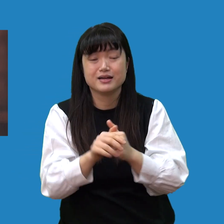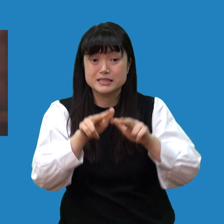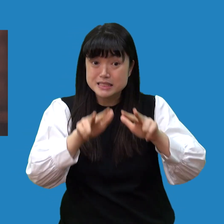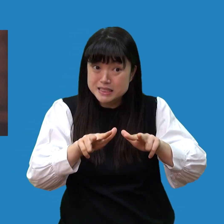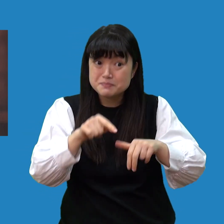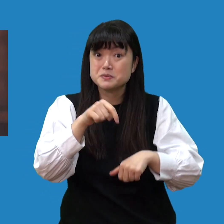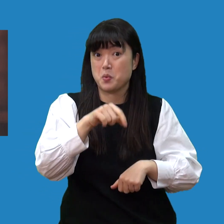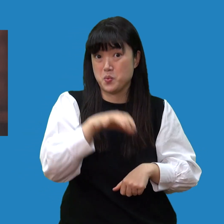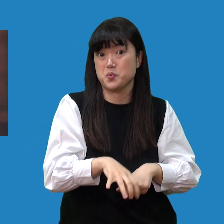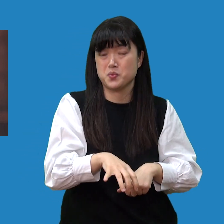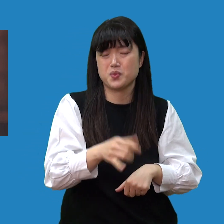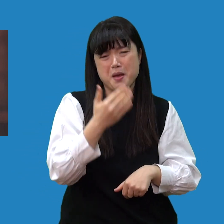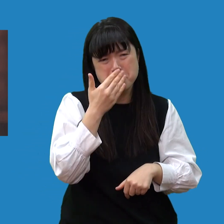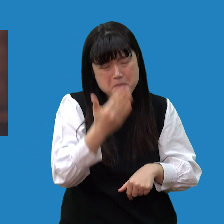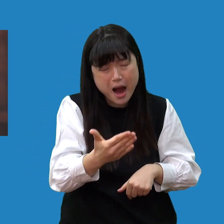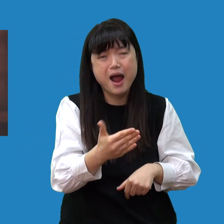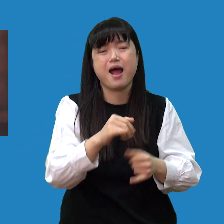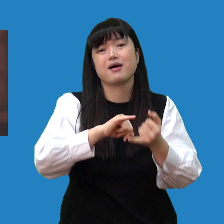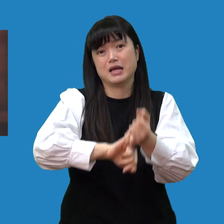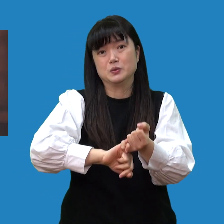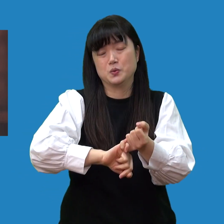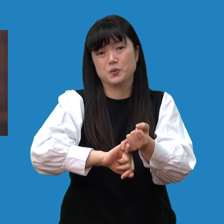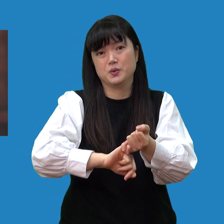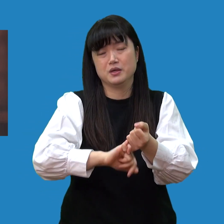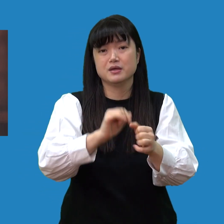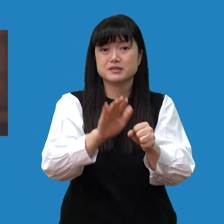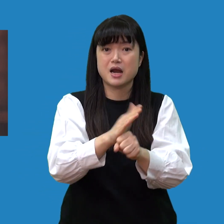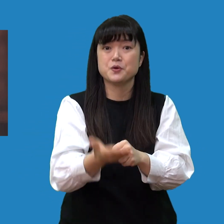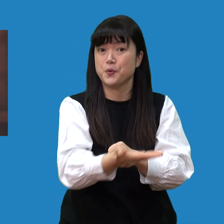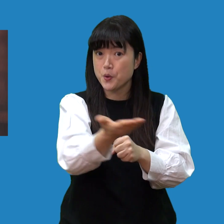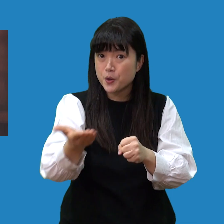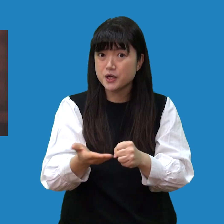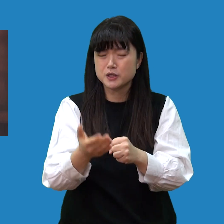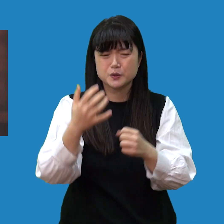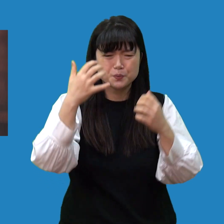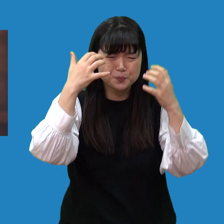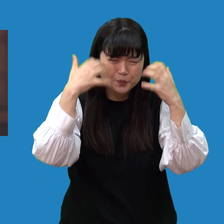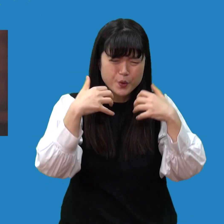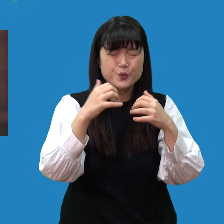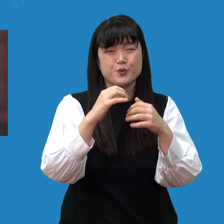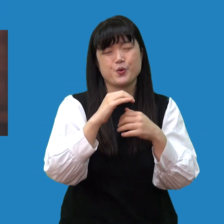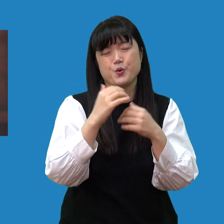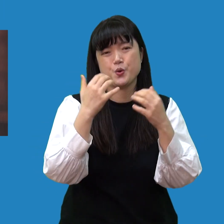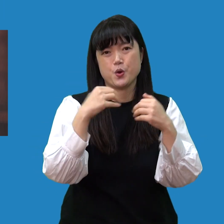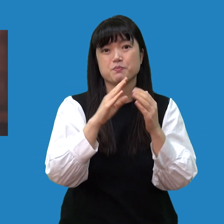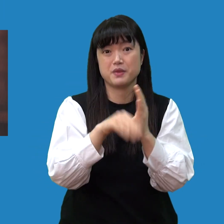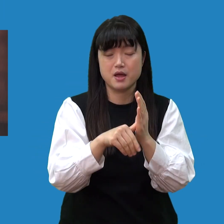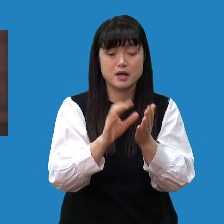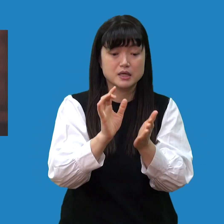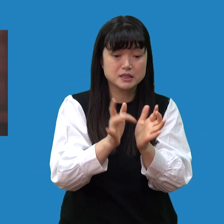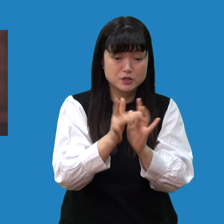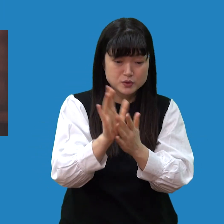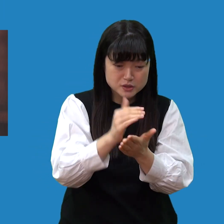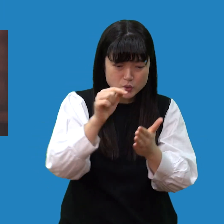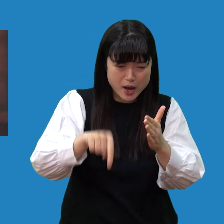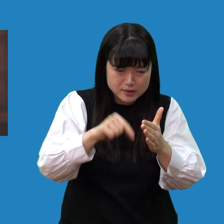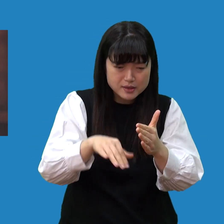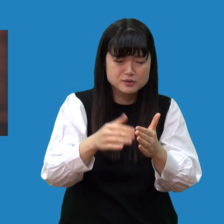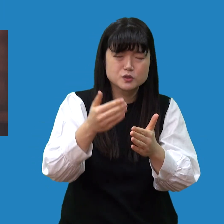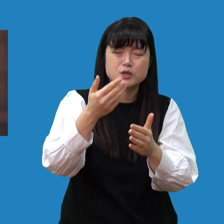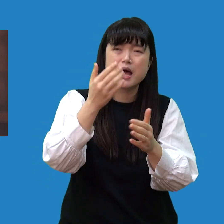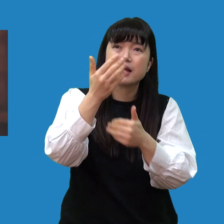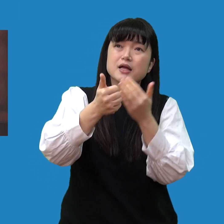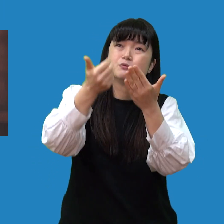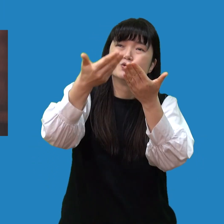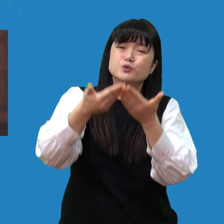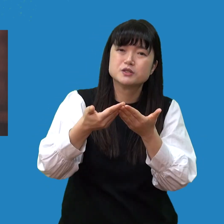지금 여기서도 가능하다는 약속. 사랑하는 여러분, 이 무더운 여름도 그리스도 안에서 주님이